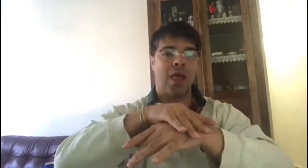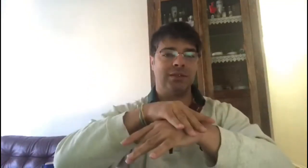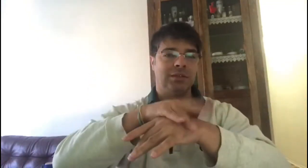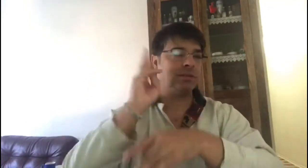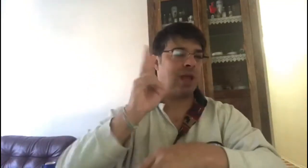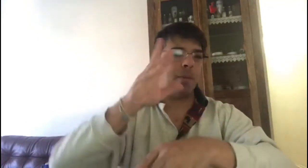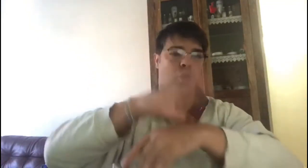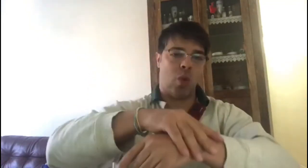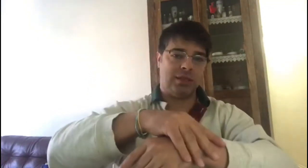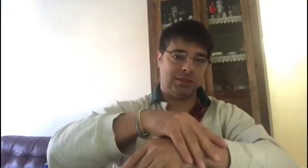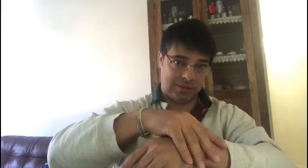Mano.